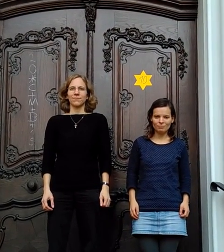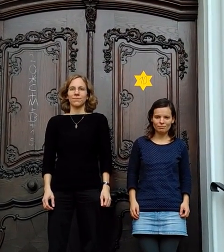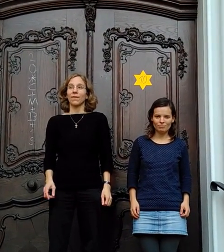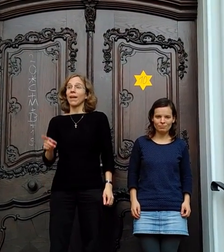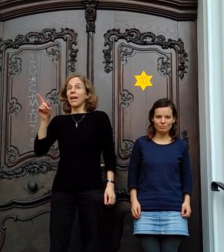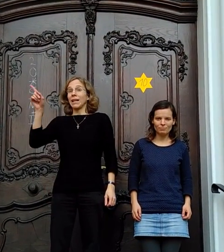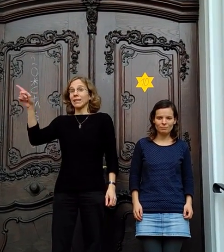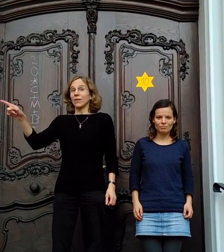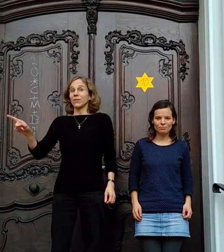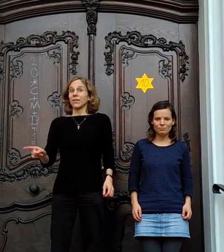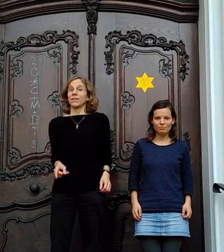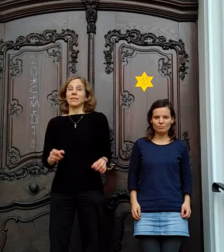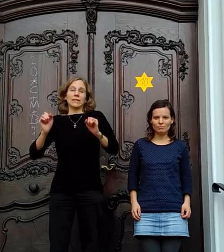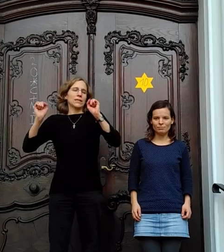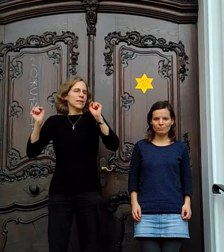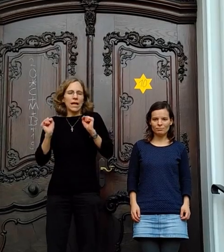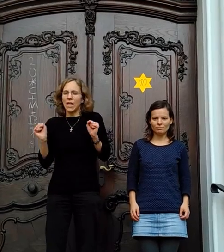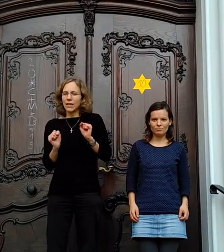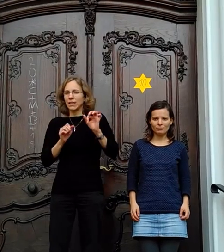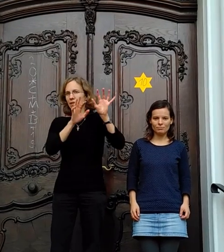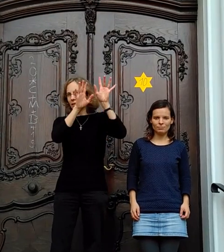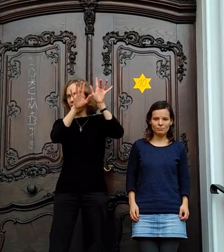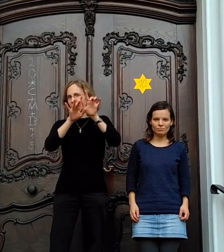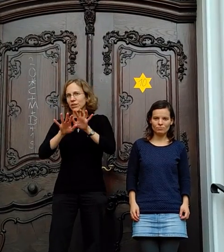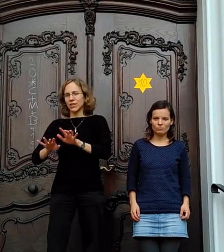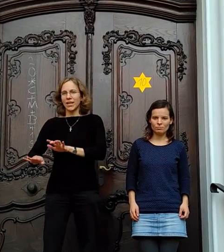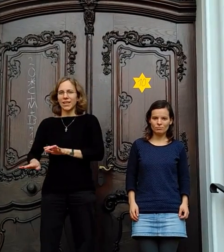Draußen ist es kalte Schneid